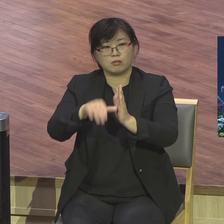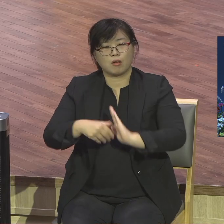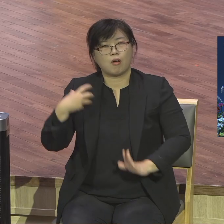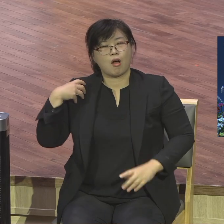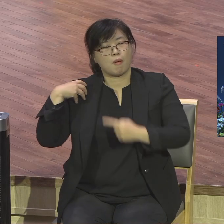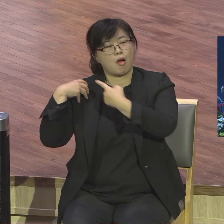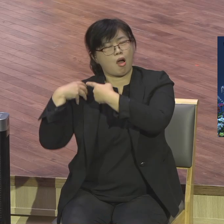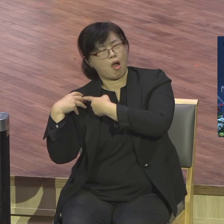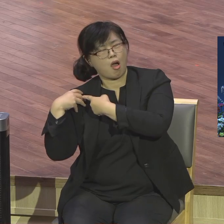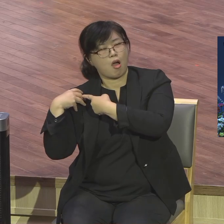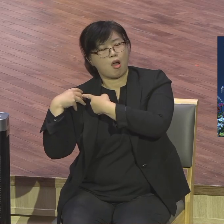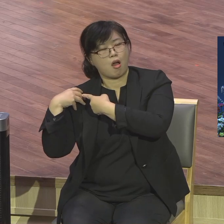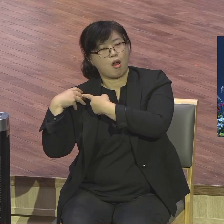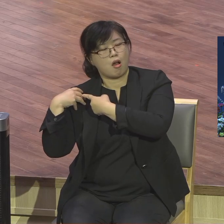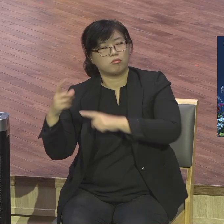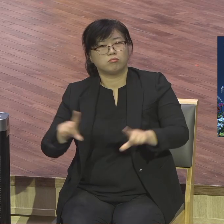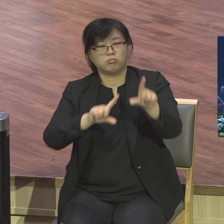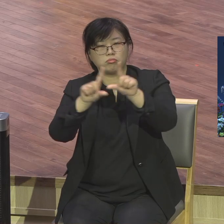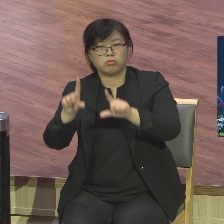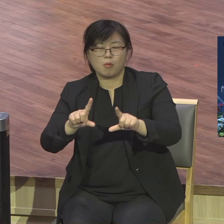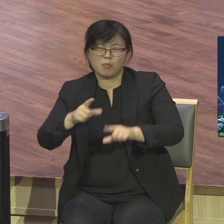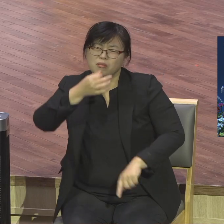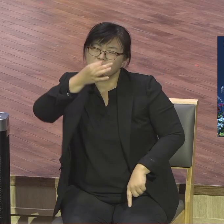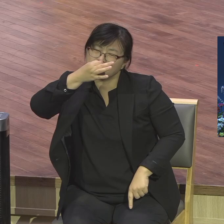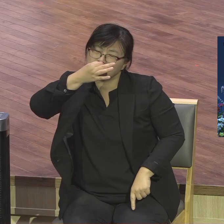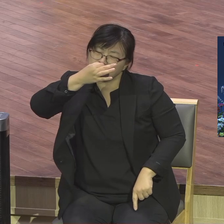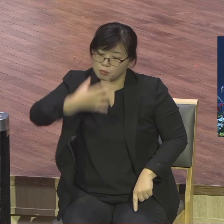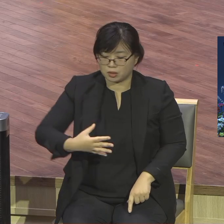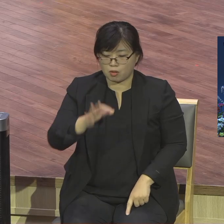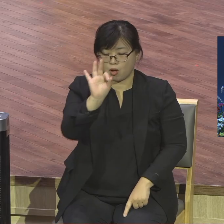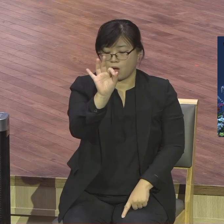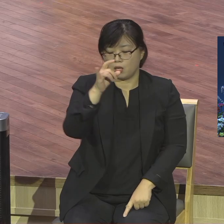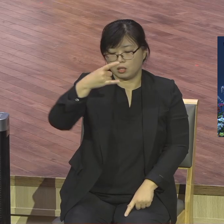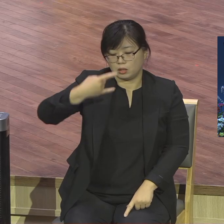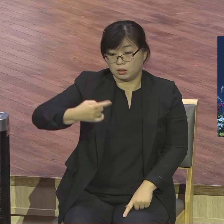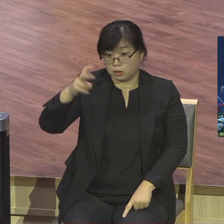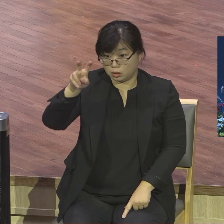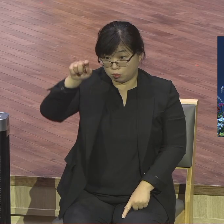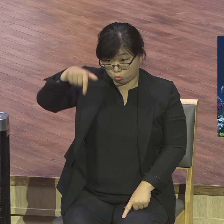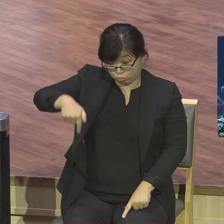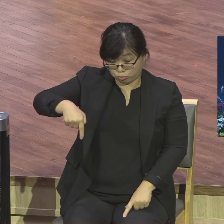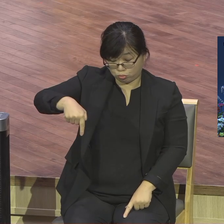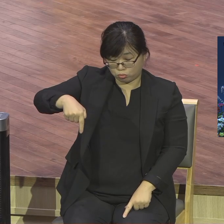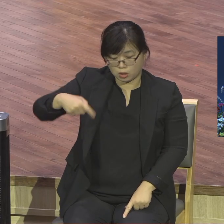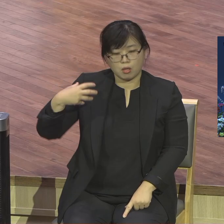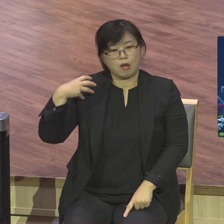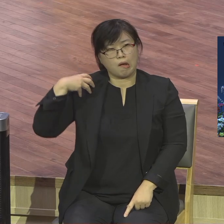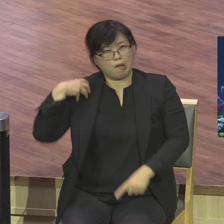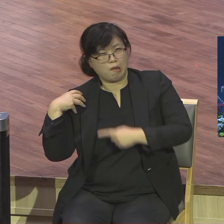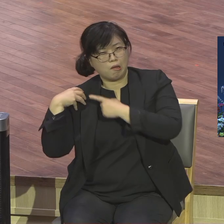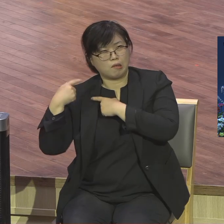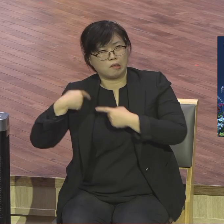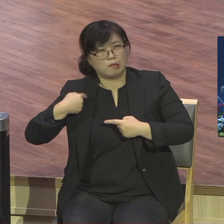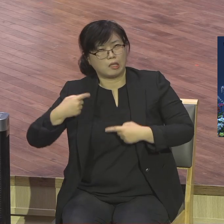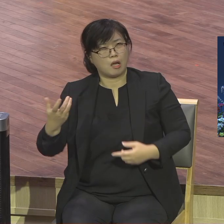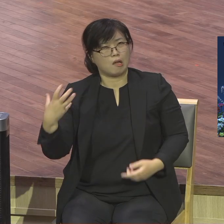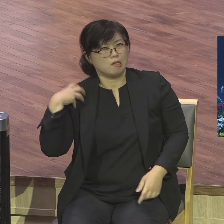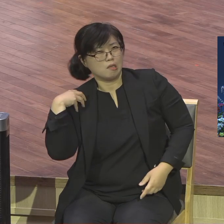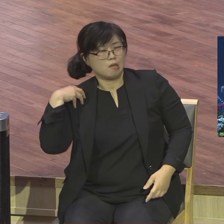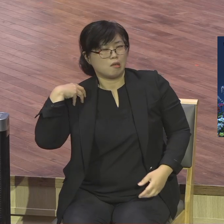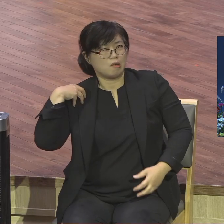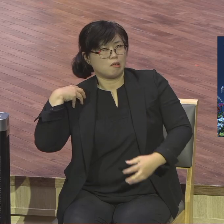나쁜 건 아니지만 의무감이라는 그 말 자체가 사람을 힘들게 하죠. 삶의